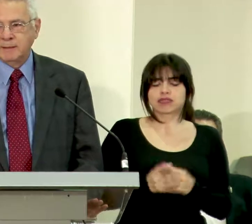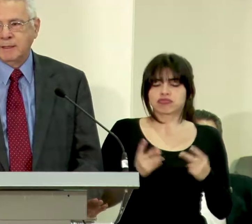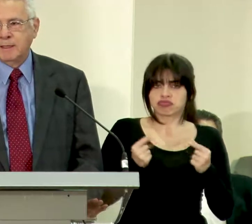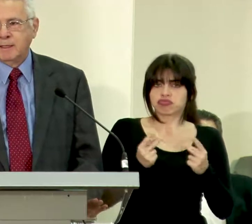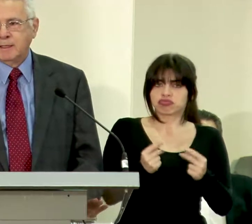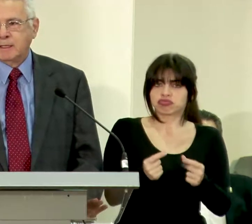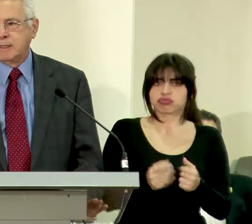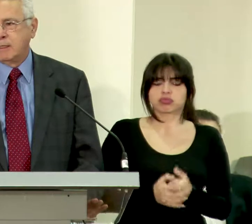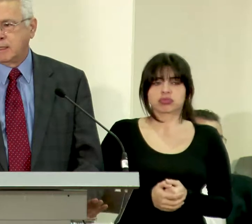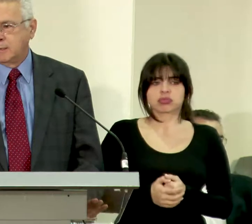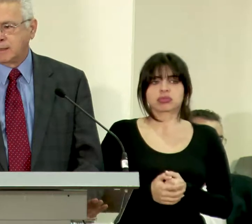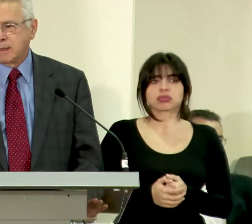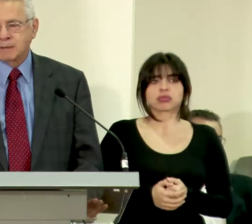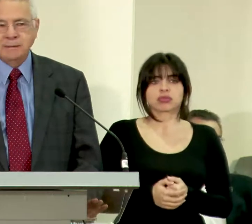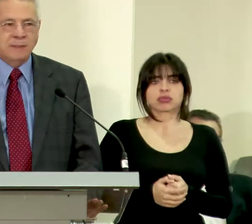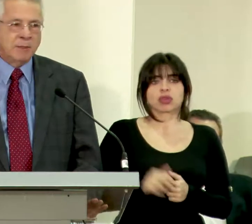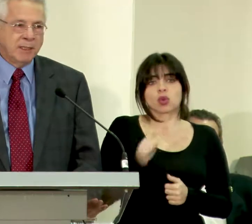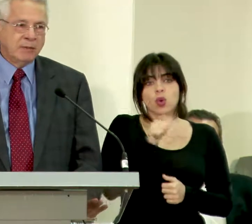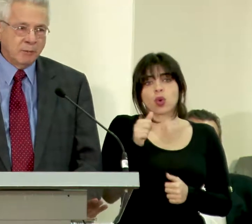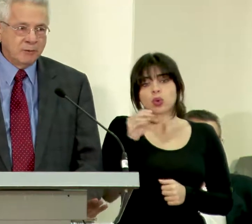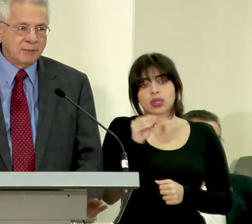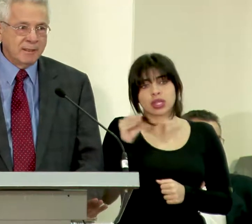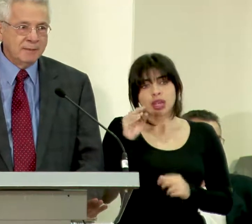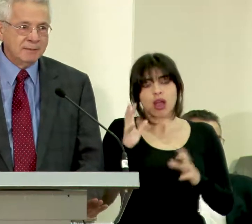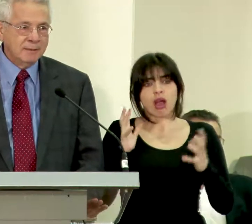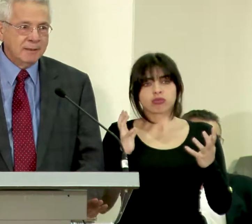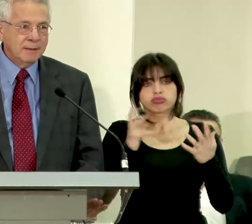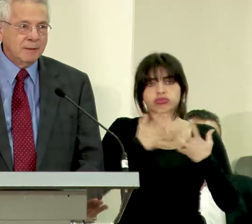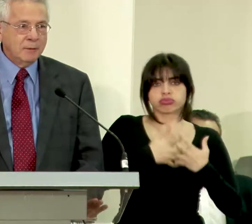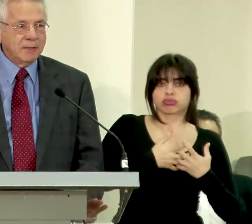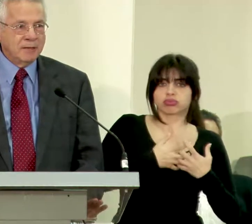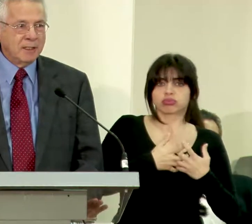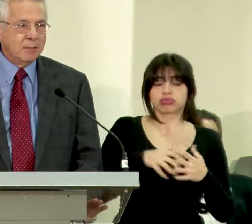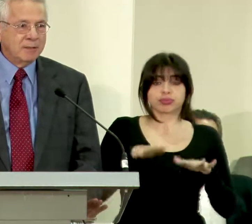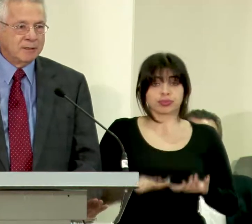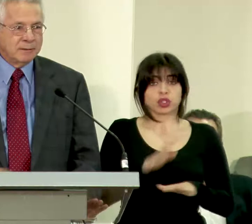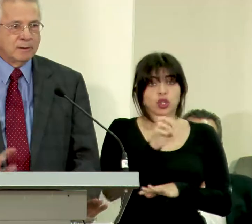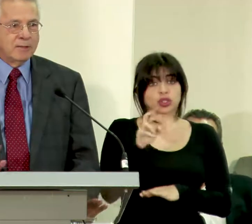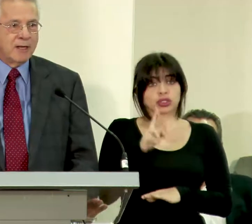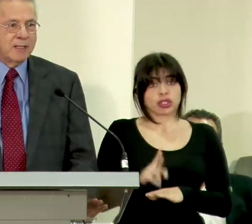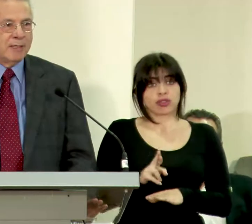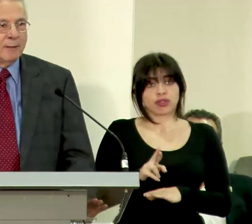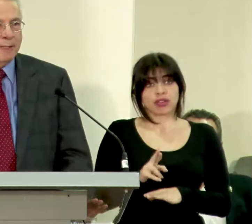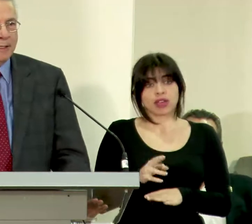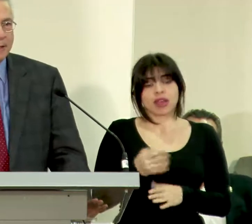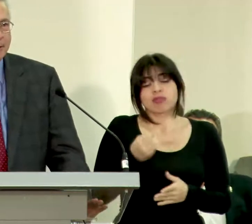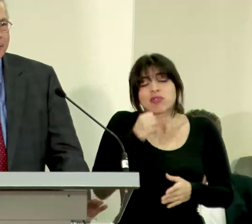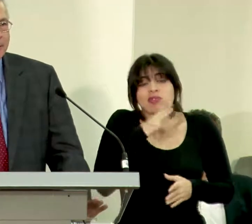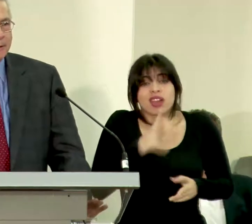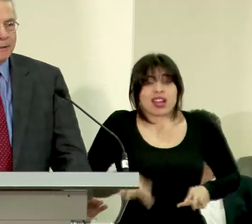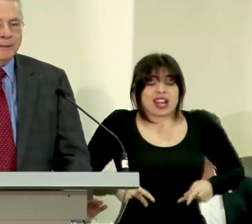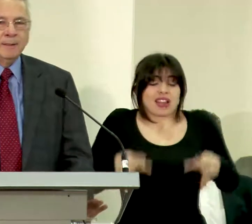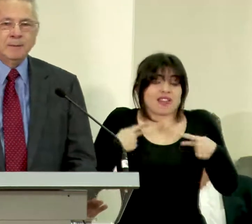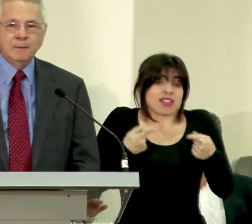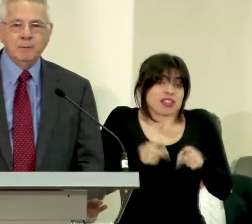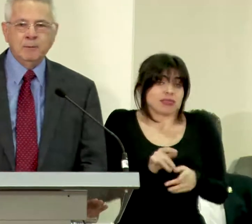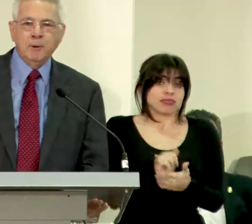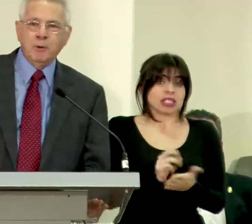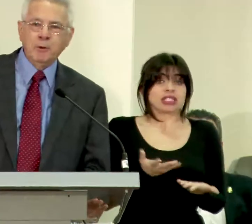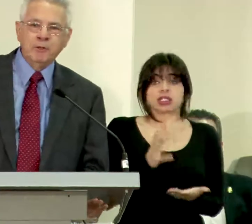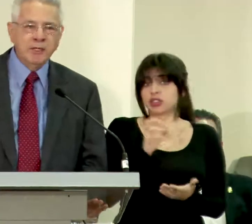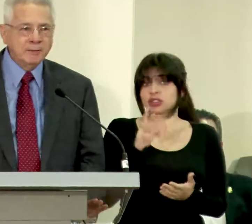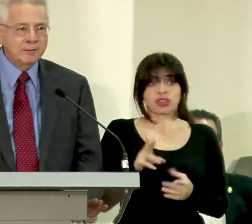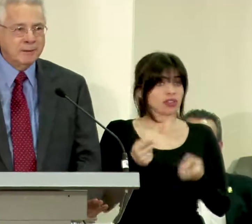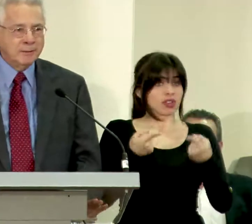rapidez, las demás tasas en el mercado se ajustan. En Costa Rica, por esas cosas raras de la vida,